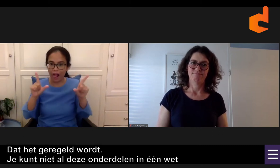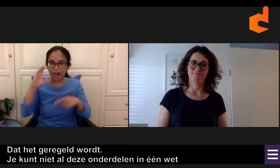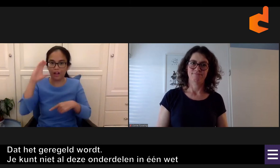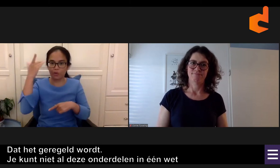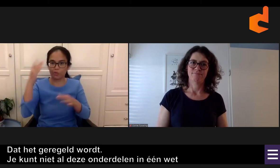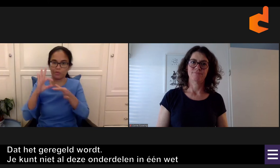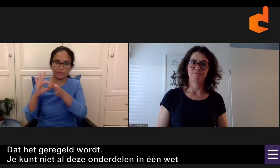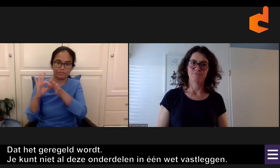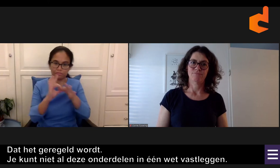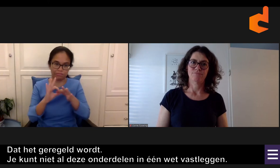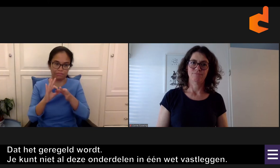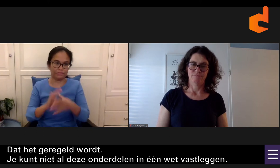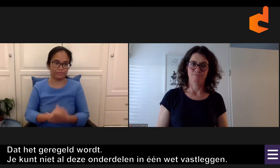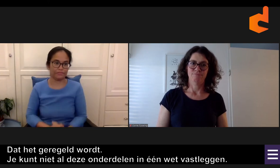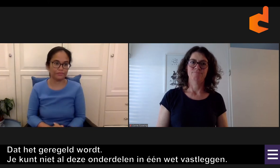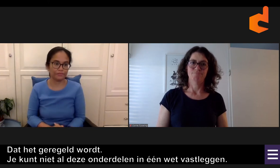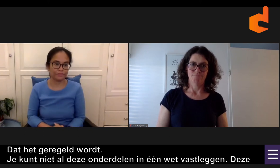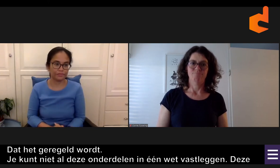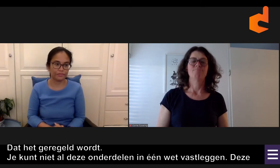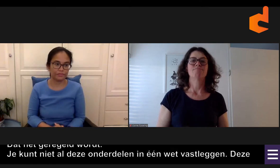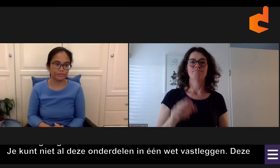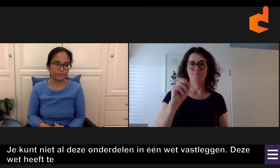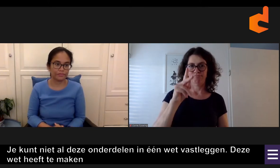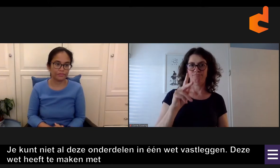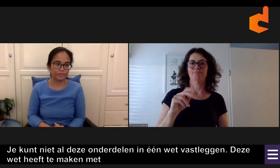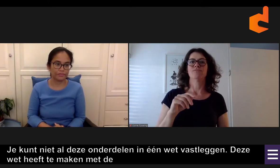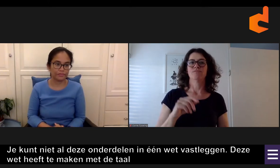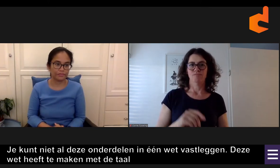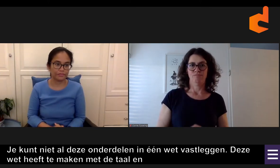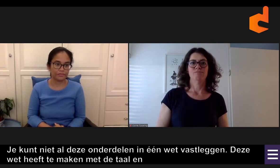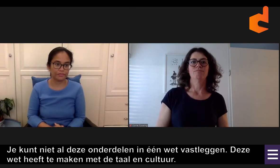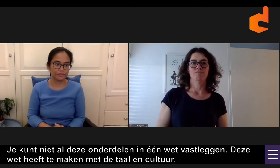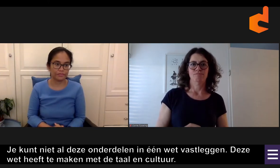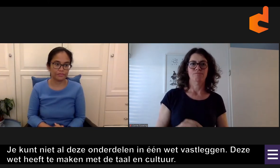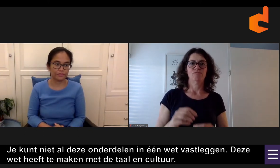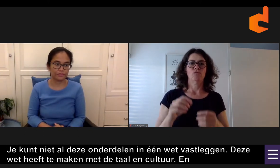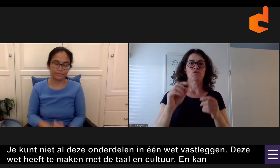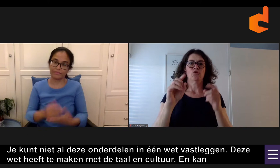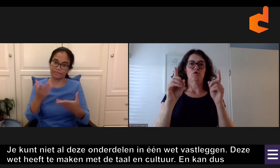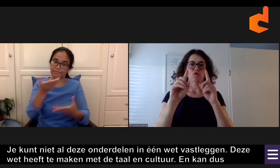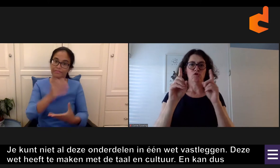vastleggen. Deze wet heeft te maken met de taal en cultuur en je kan dus niet.